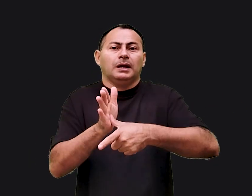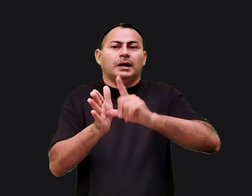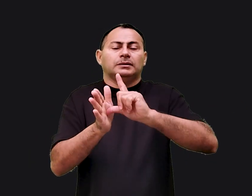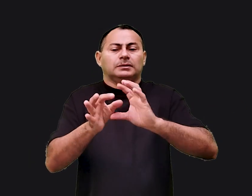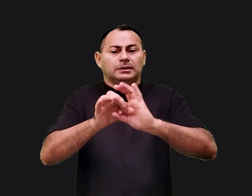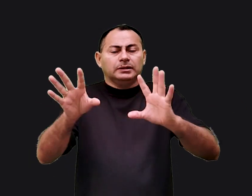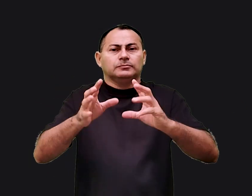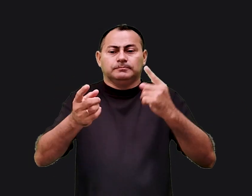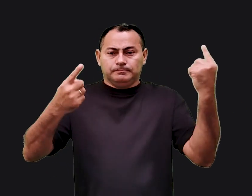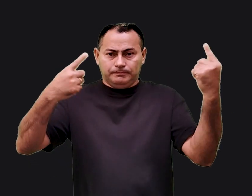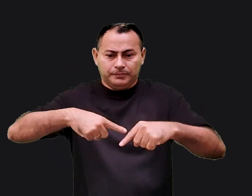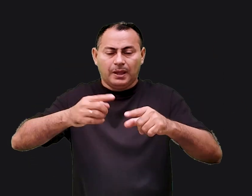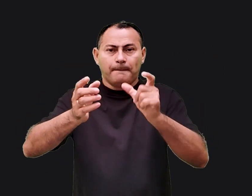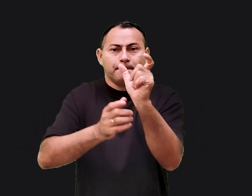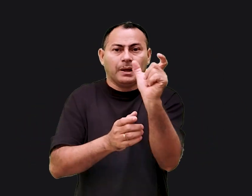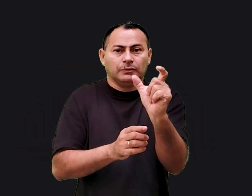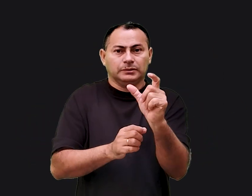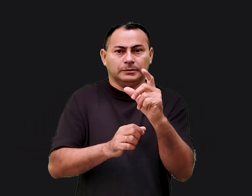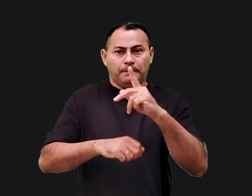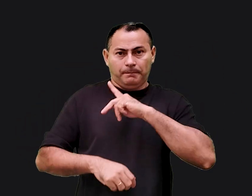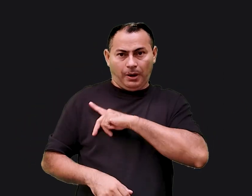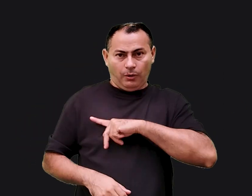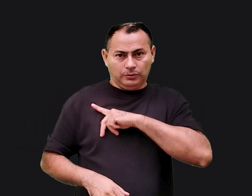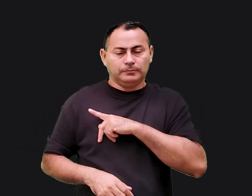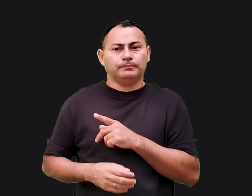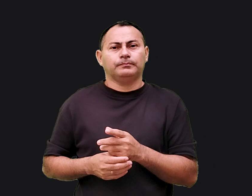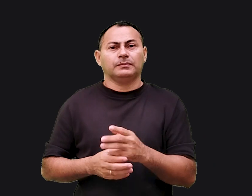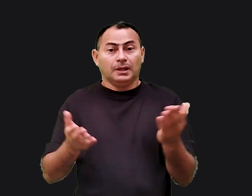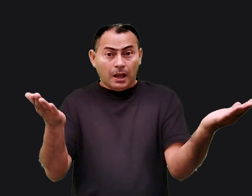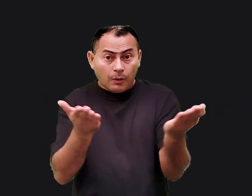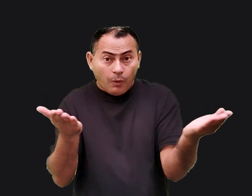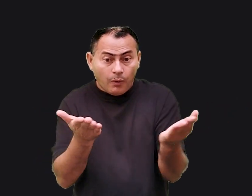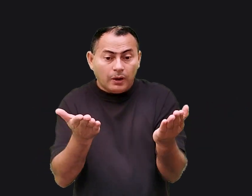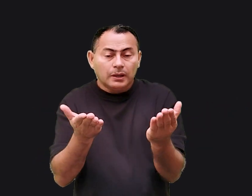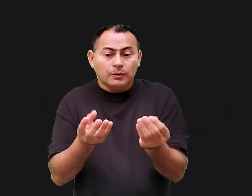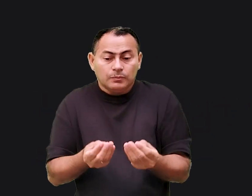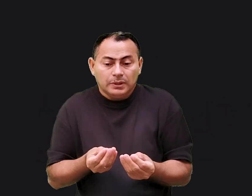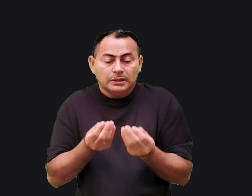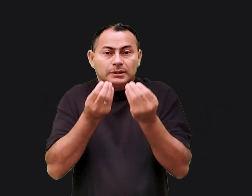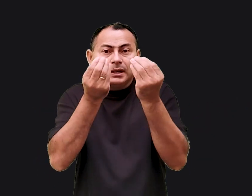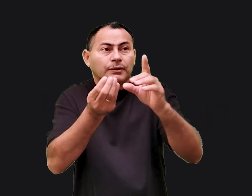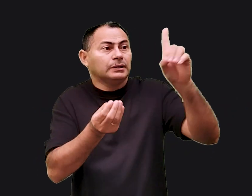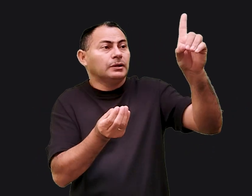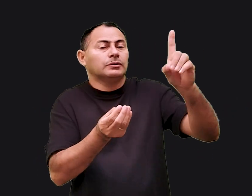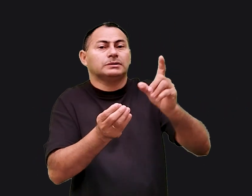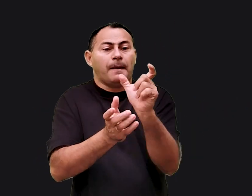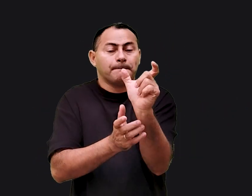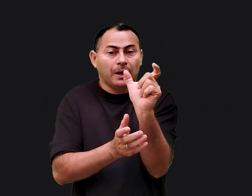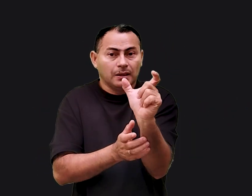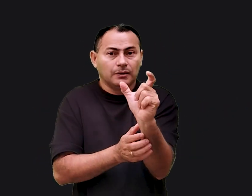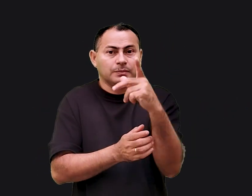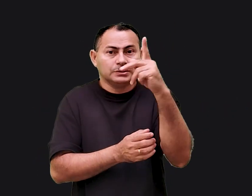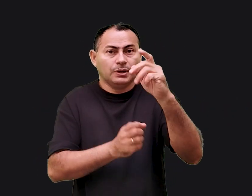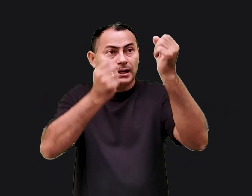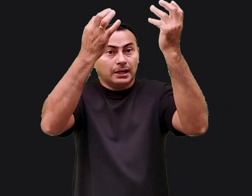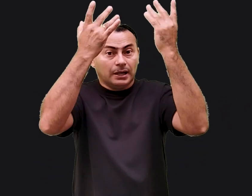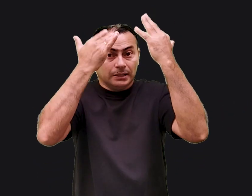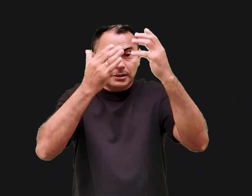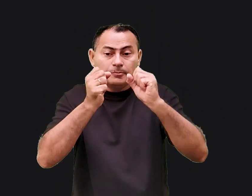antes deixo como desafio as palavras de Paulo agora eu os entrego a Deus e a palavra da sua graça que